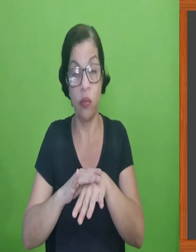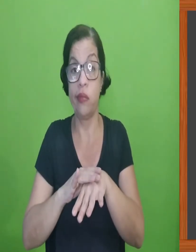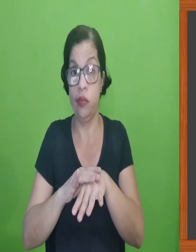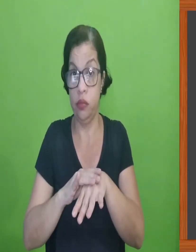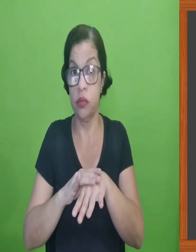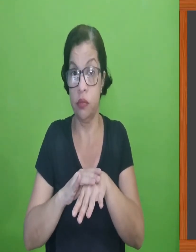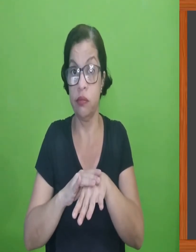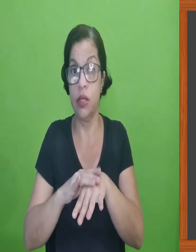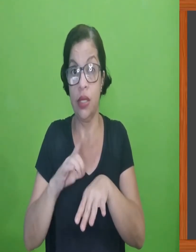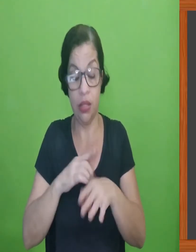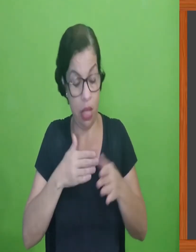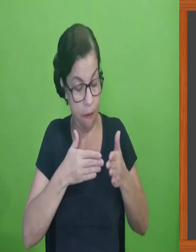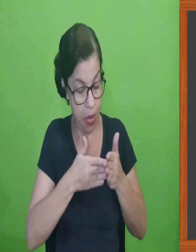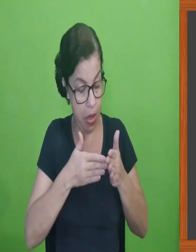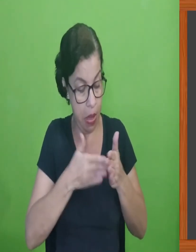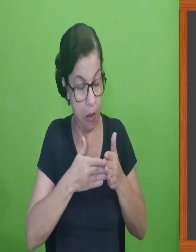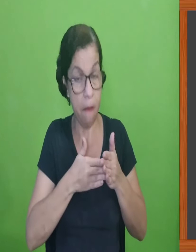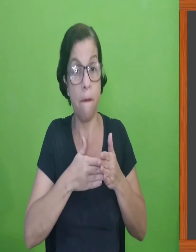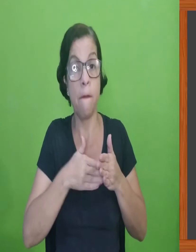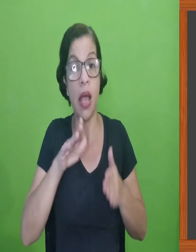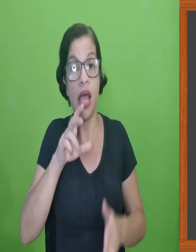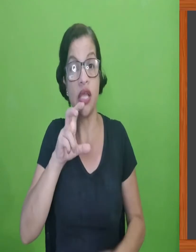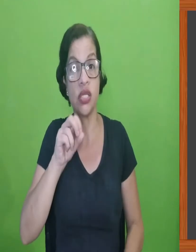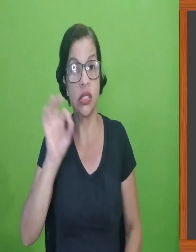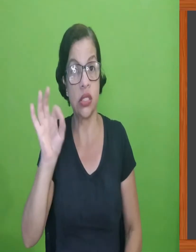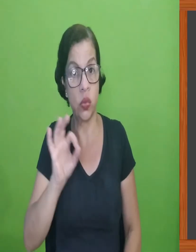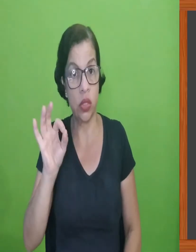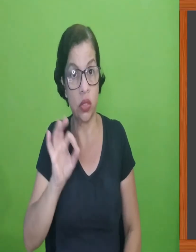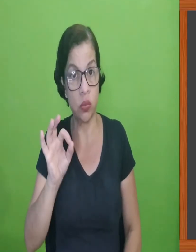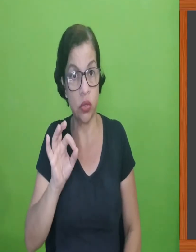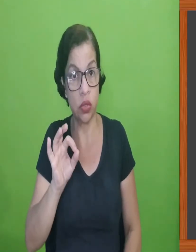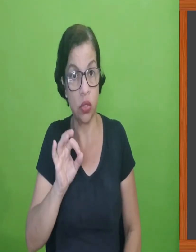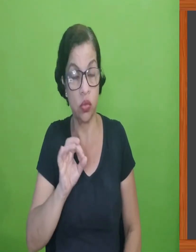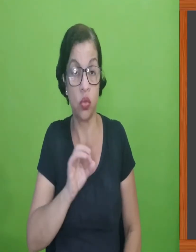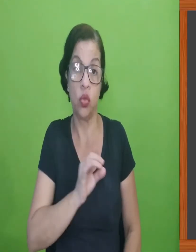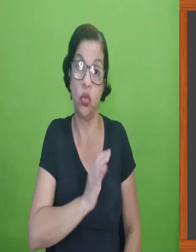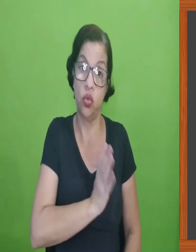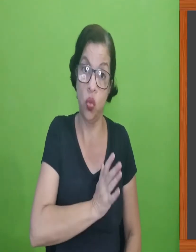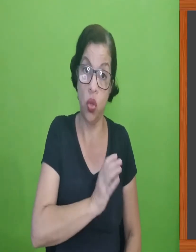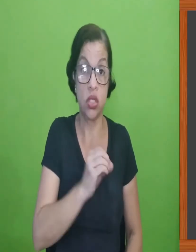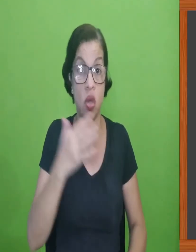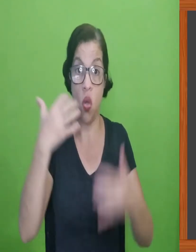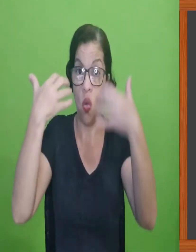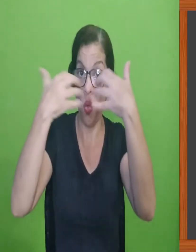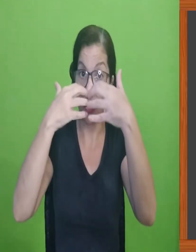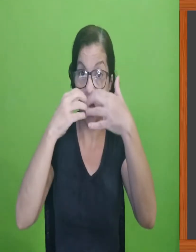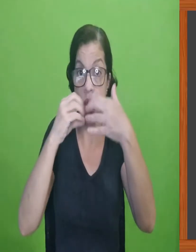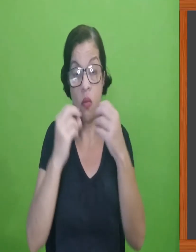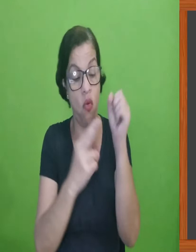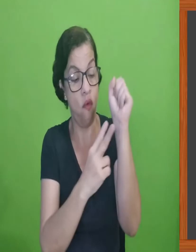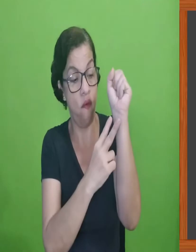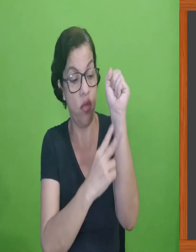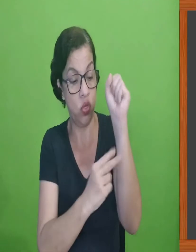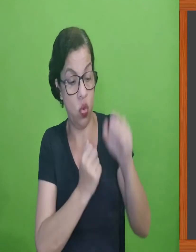significativa, com obstrução acima de 50%, seja coronariana, cerebrovascular ou